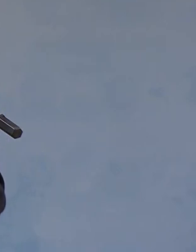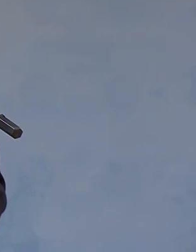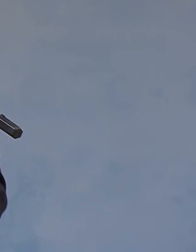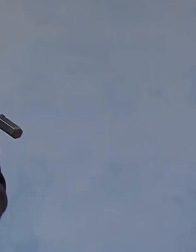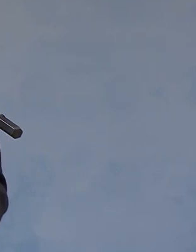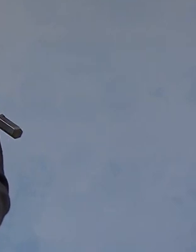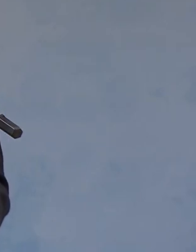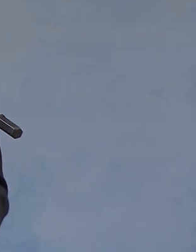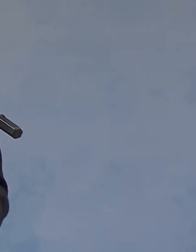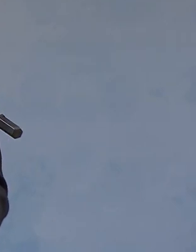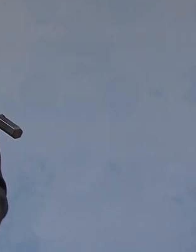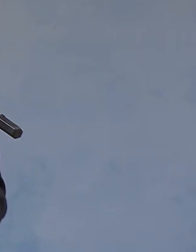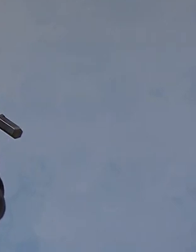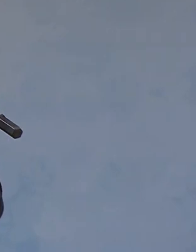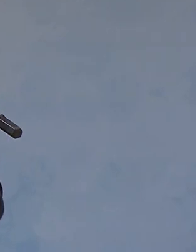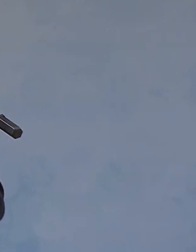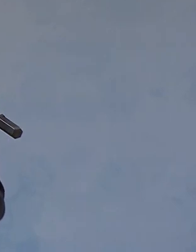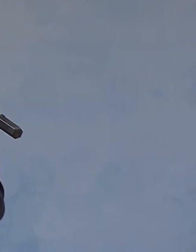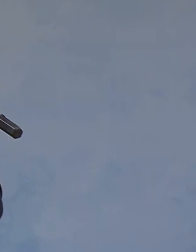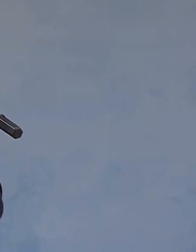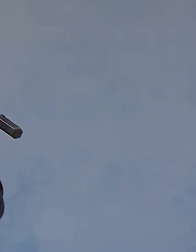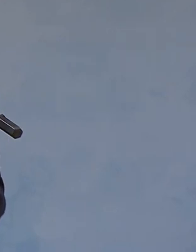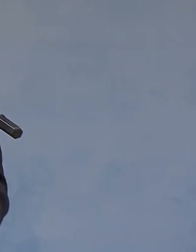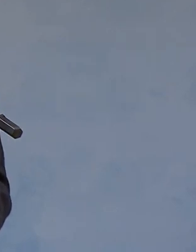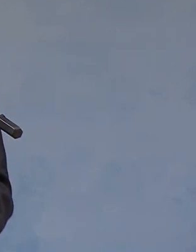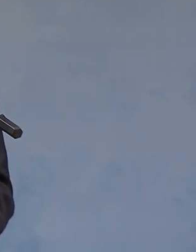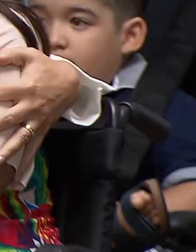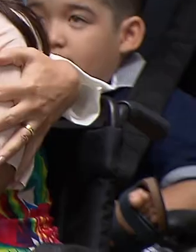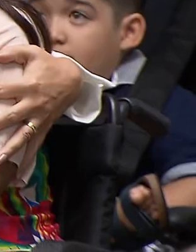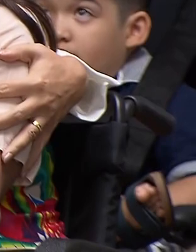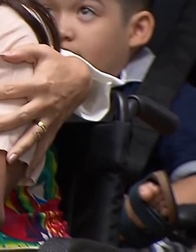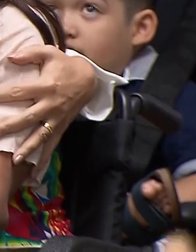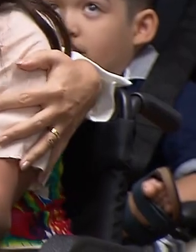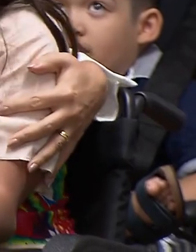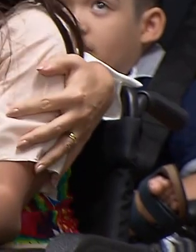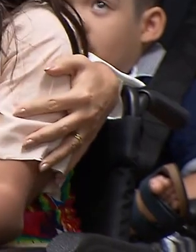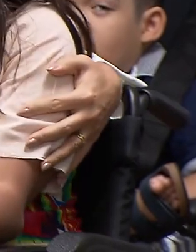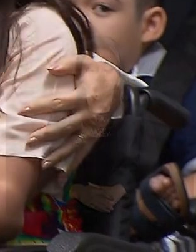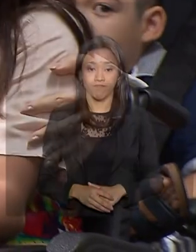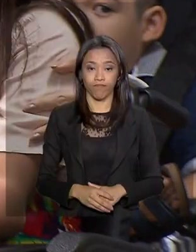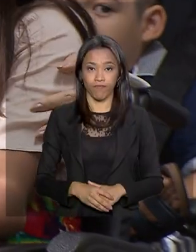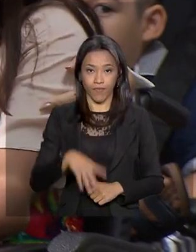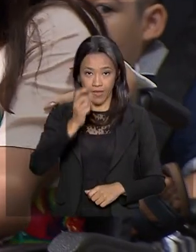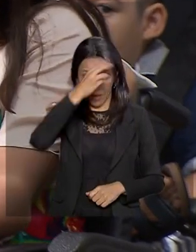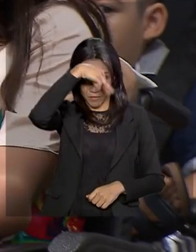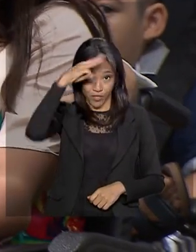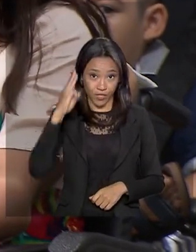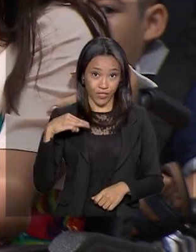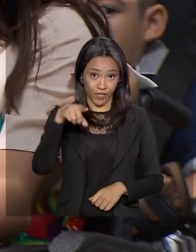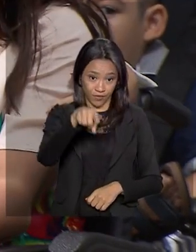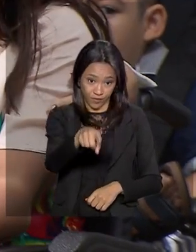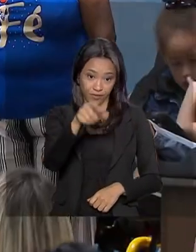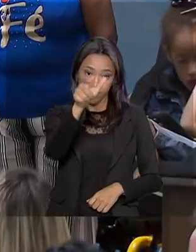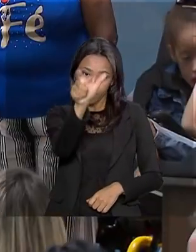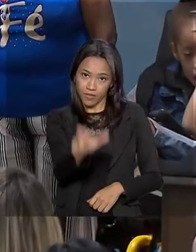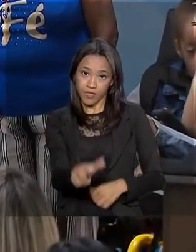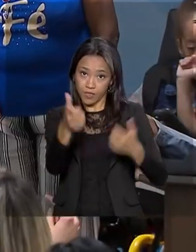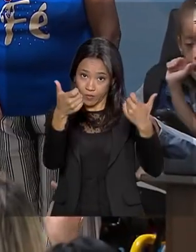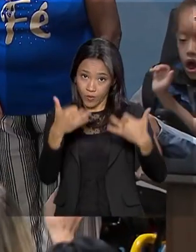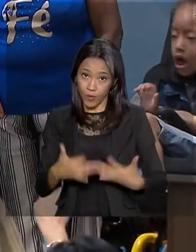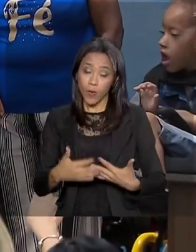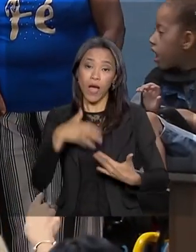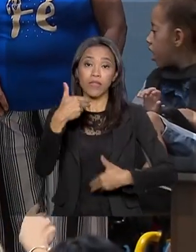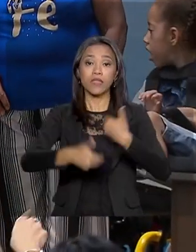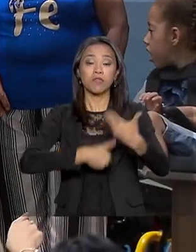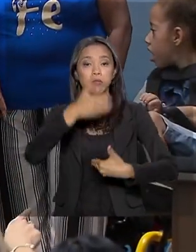enfim, de instrumentos de apoio às pessoas com deficiência. A primeira-dama, Michele Bolsonaro, destacou que o atendimento a pessoas